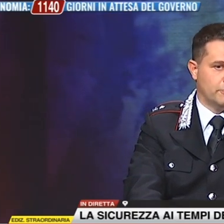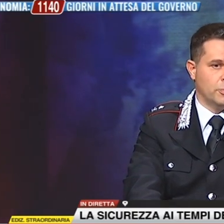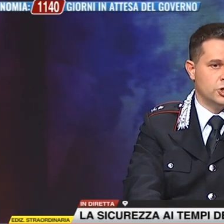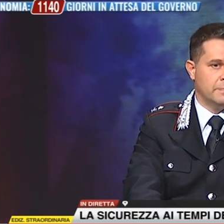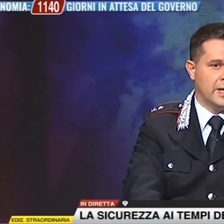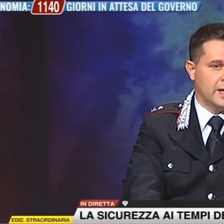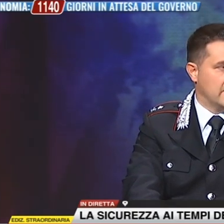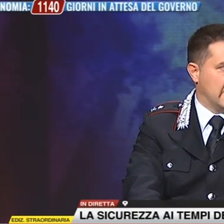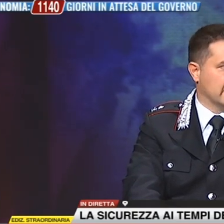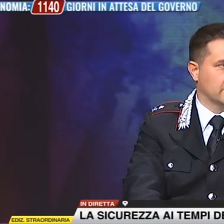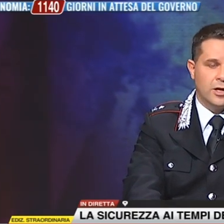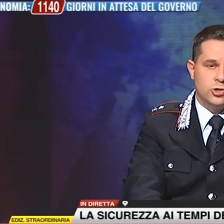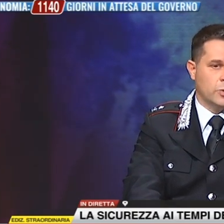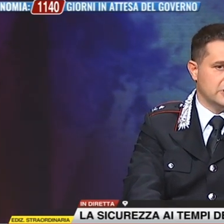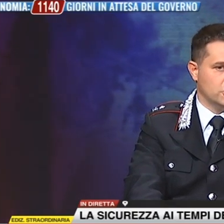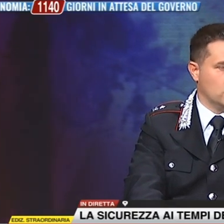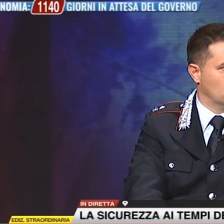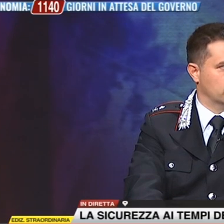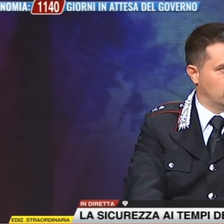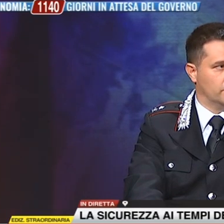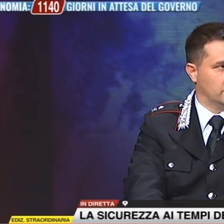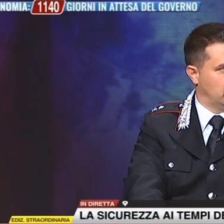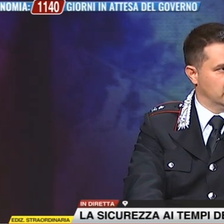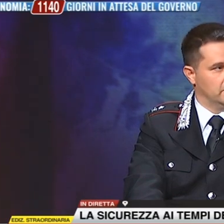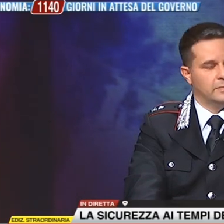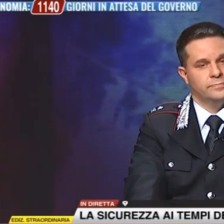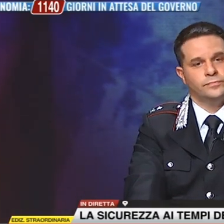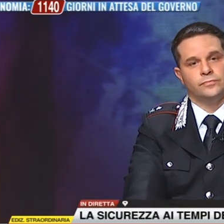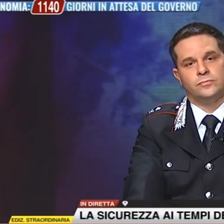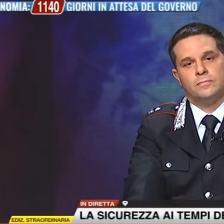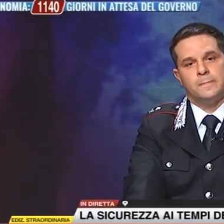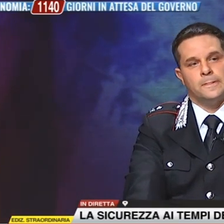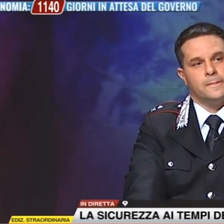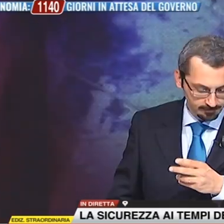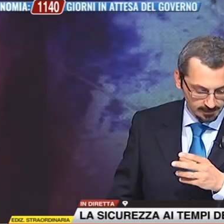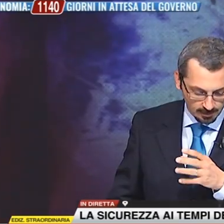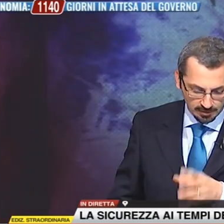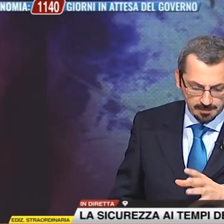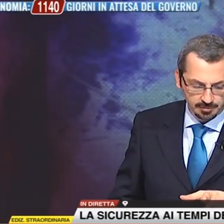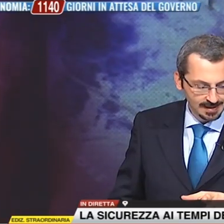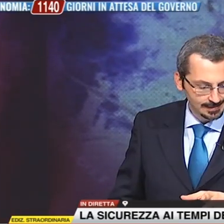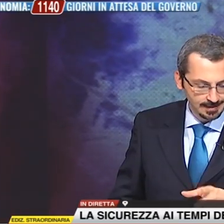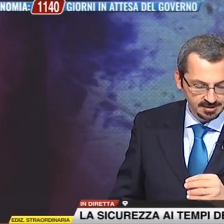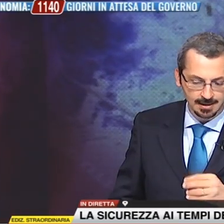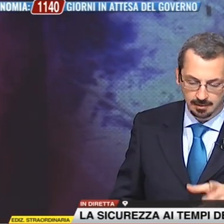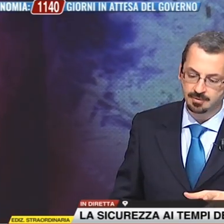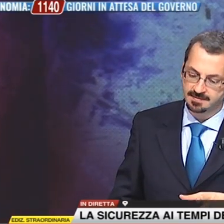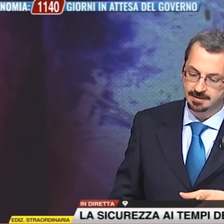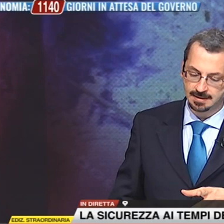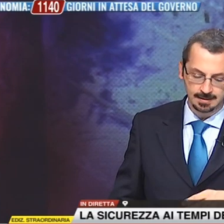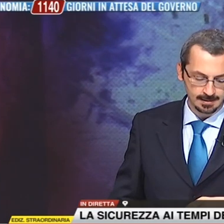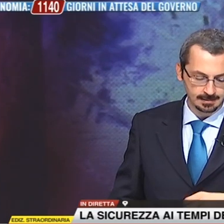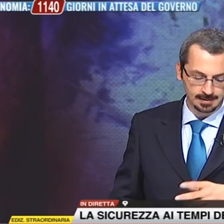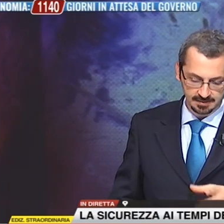evitare il più possibile anche delle conseguenze psicologiche nei confronti della vittima. Quanto è importante che ci sia la